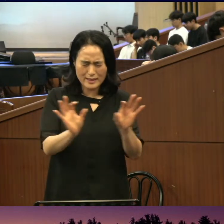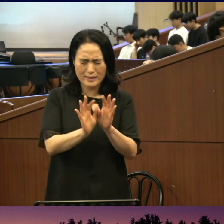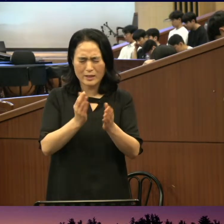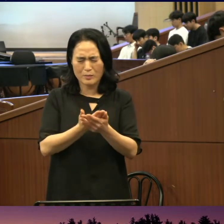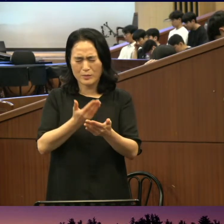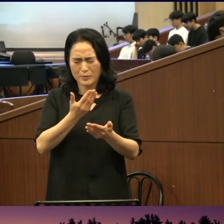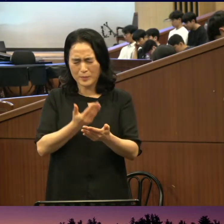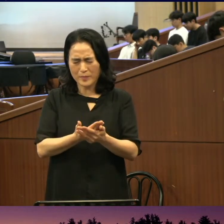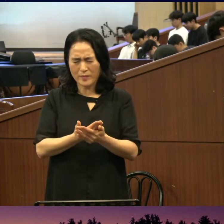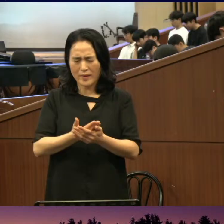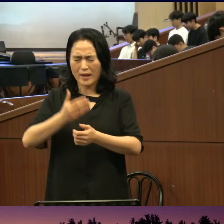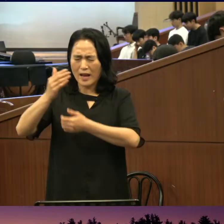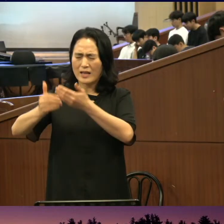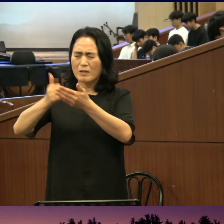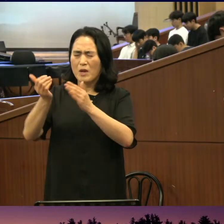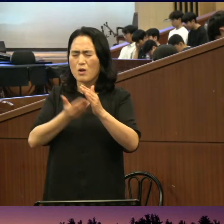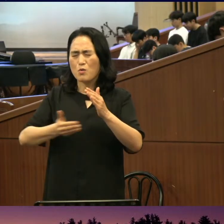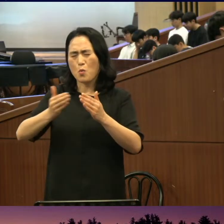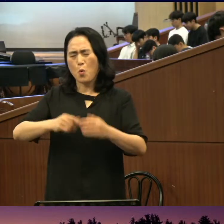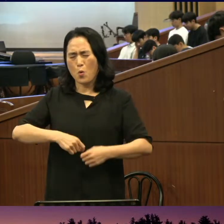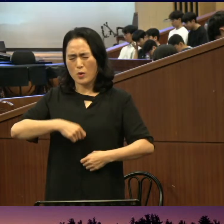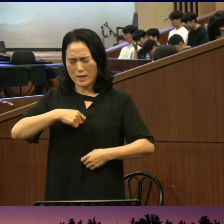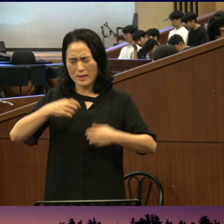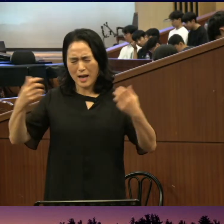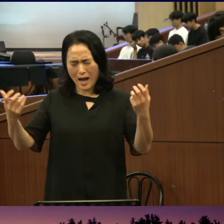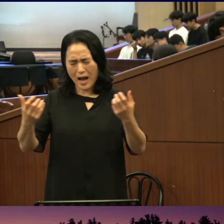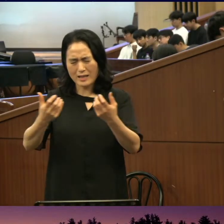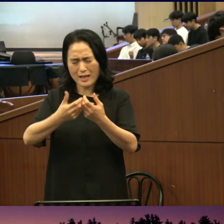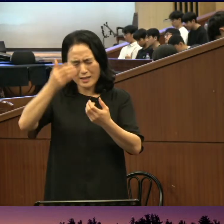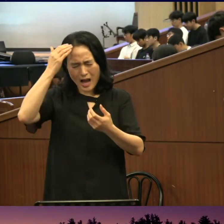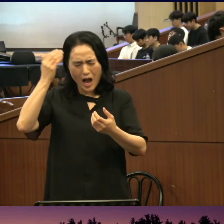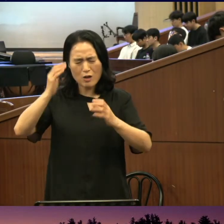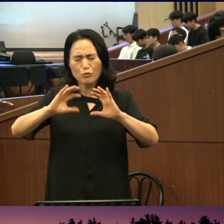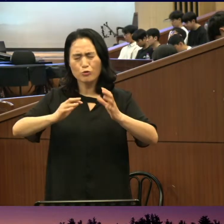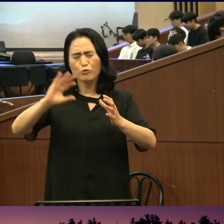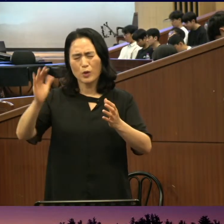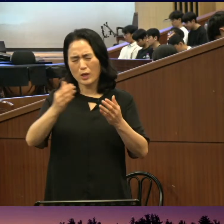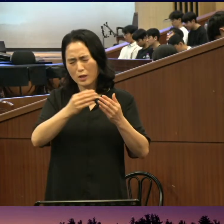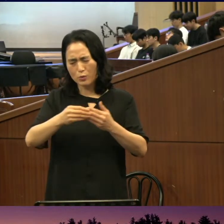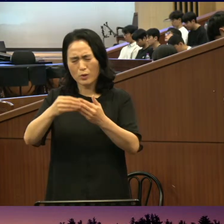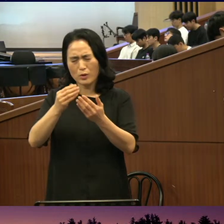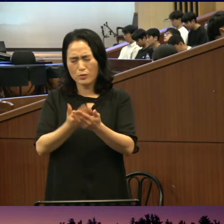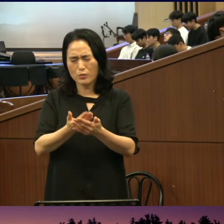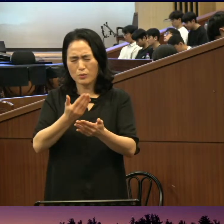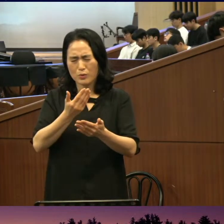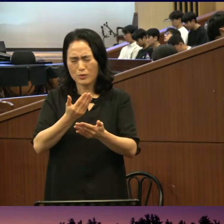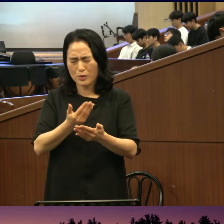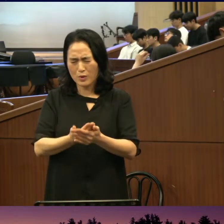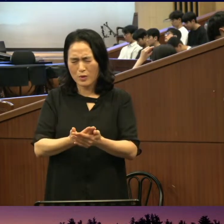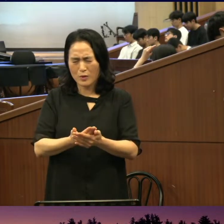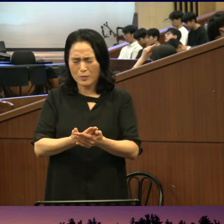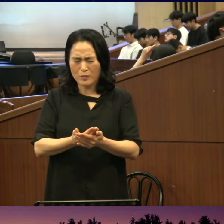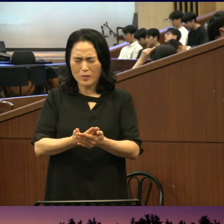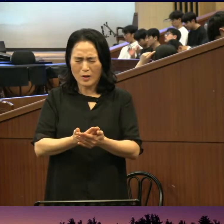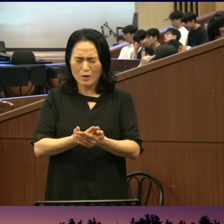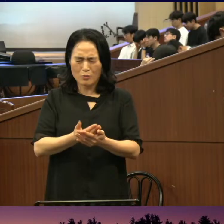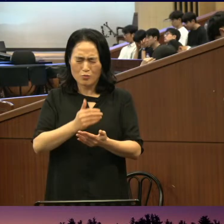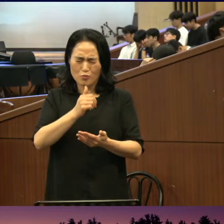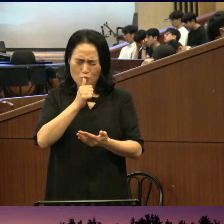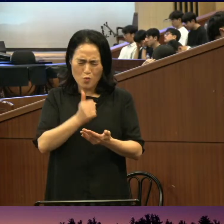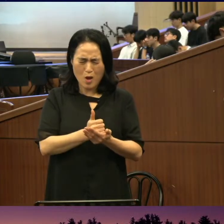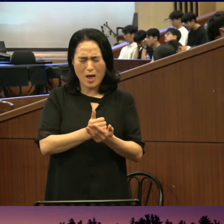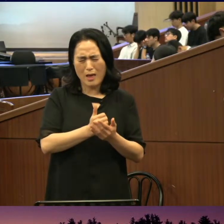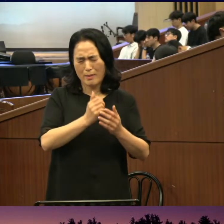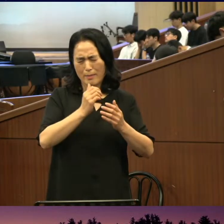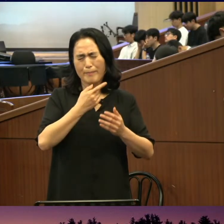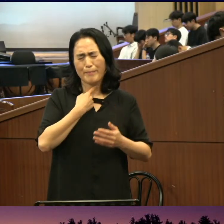주시옵시고 하나님의 공의가 세워지는 이 나라 될 수 있도록 인도하여 주시옵소서. 도덕적으로 타락한 이 땅의 모든